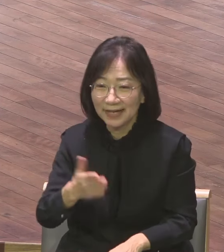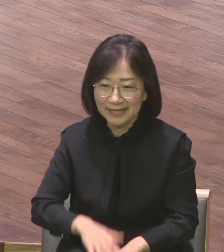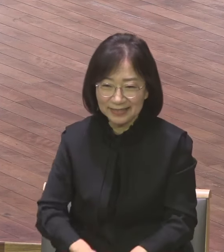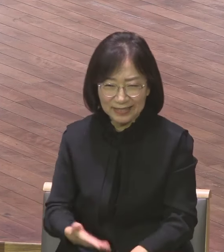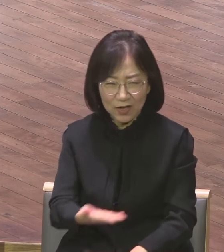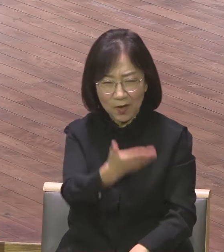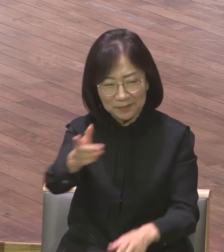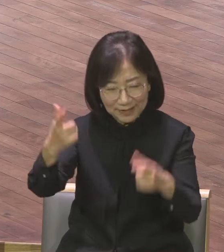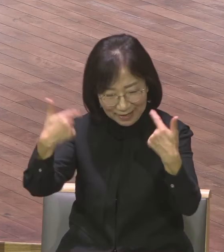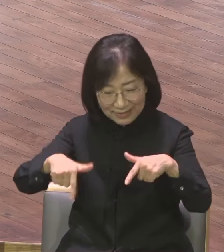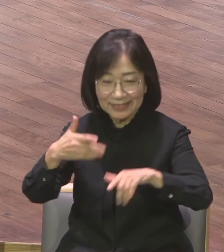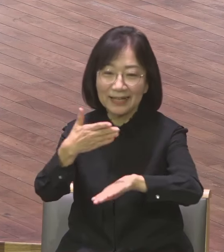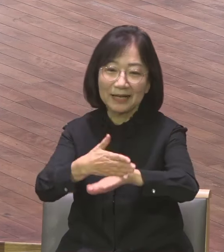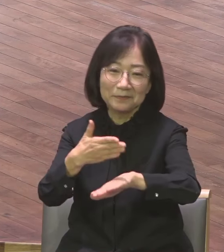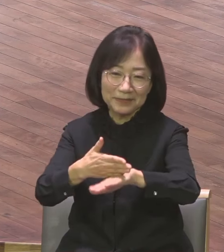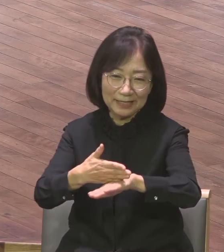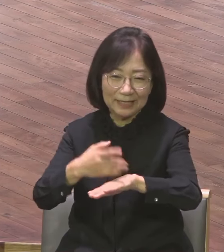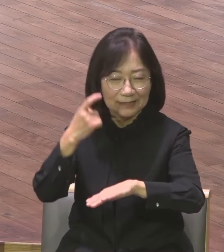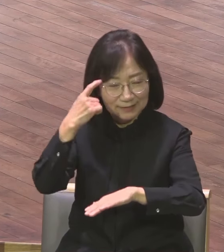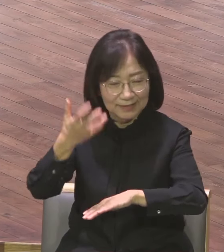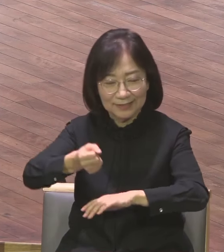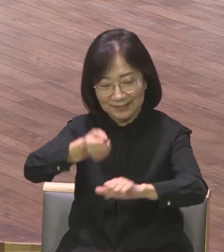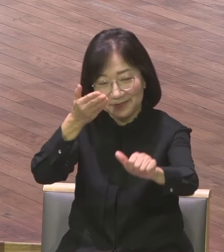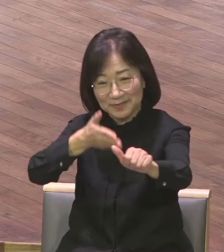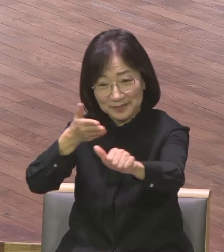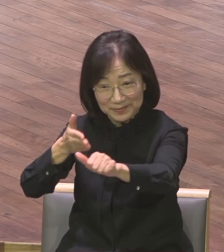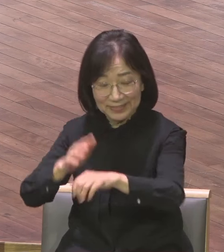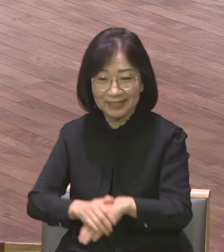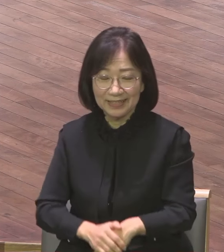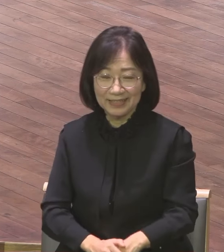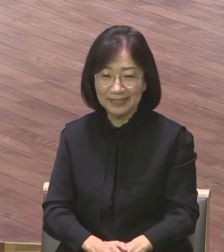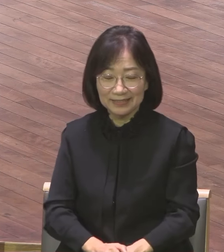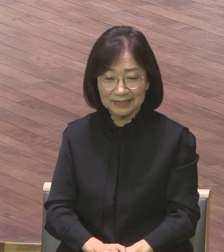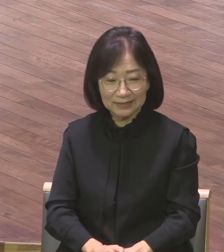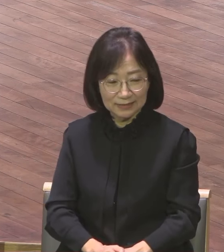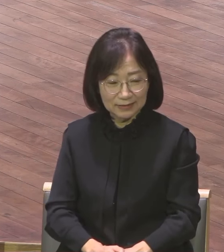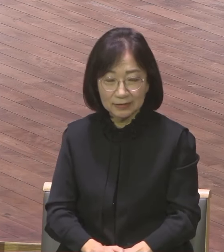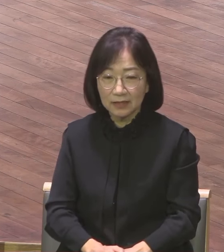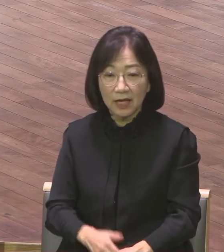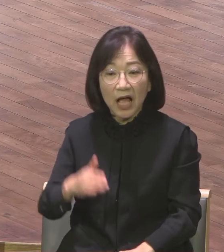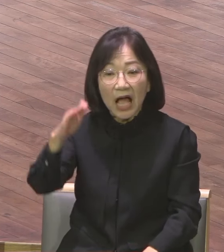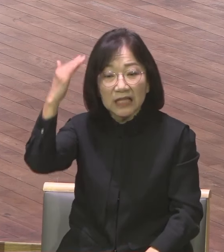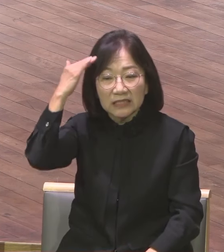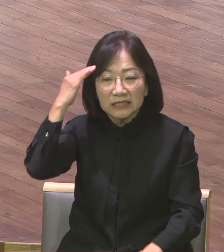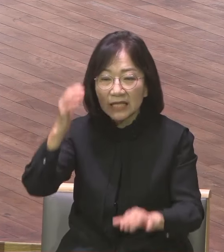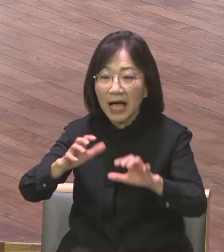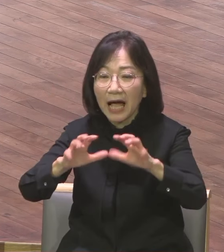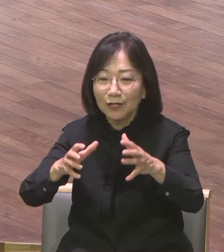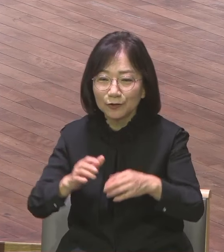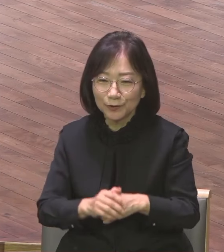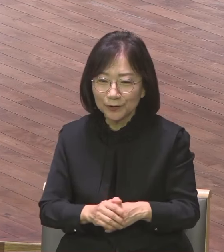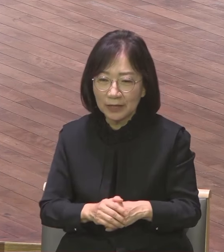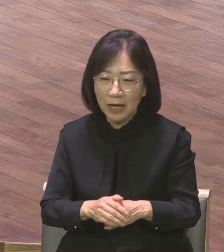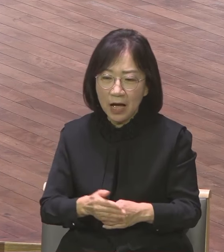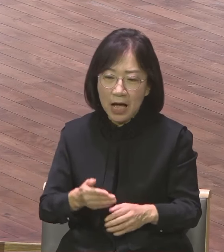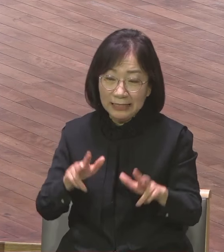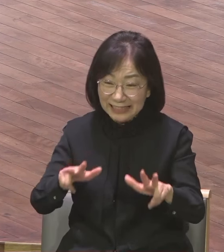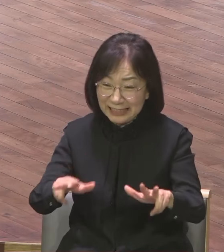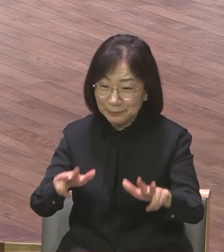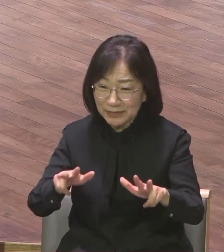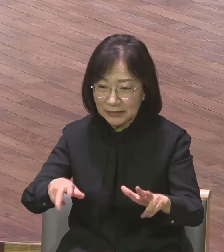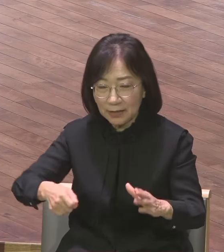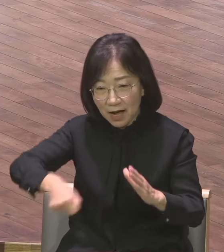감사하시기 바랍니다. 우리가 얼마나 잘 삽니까? 먹는 거 우리가 어릴 때에도 새끼 밥 먹는